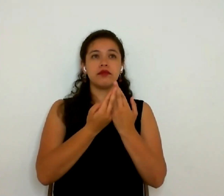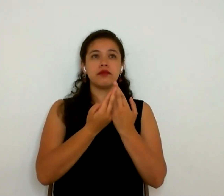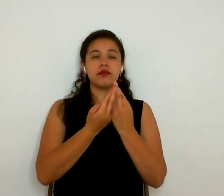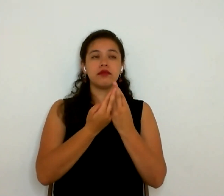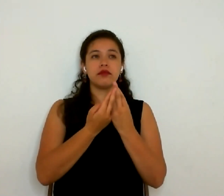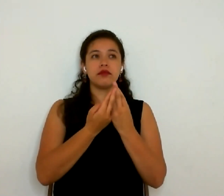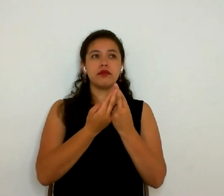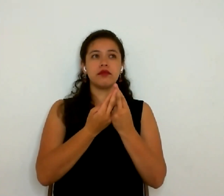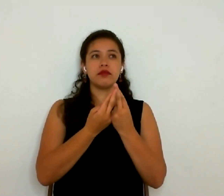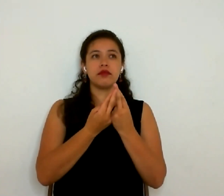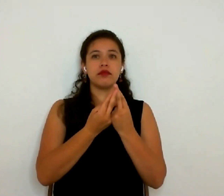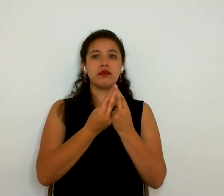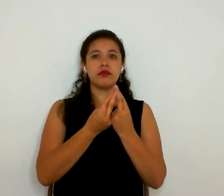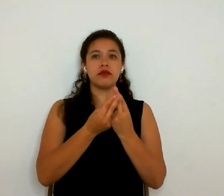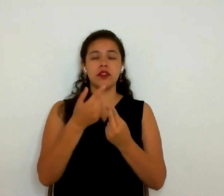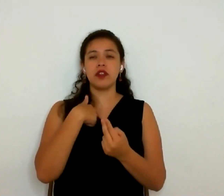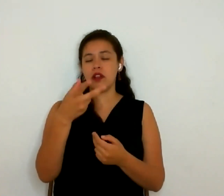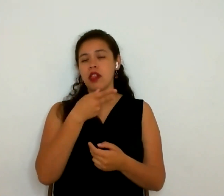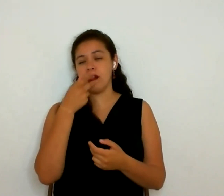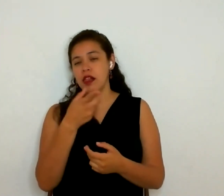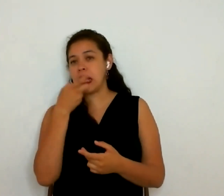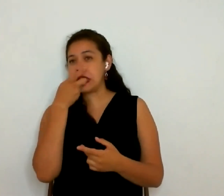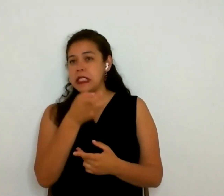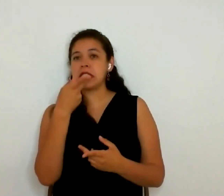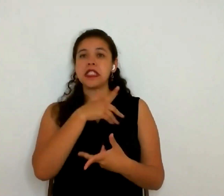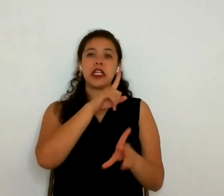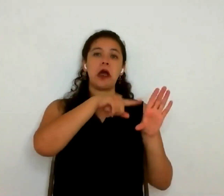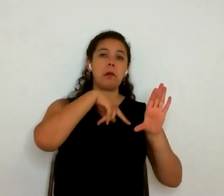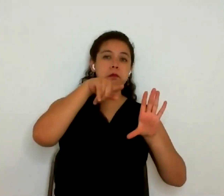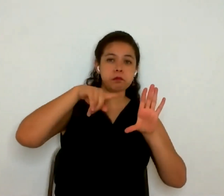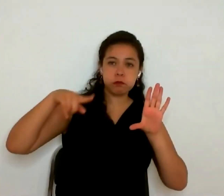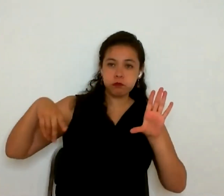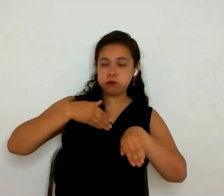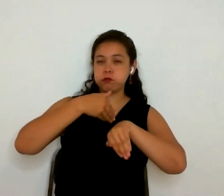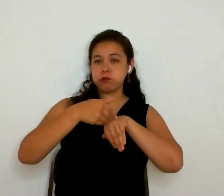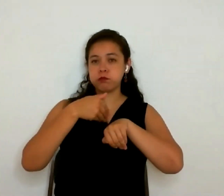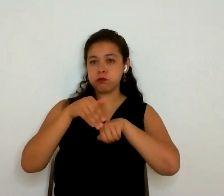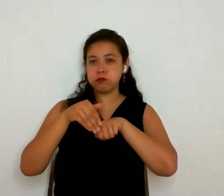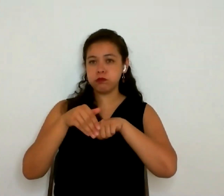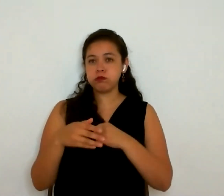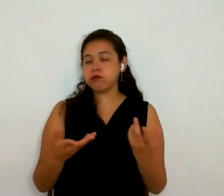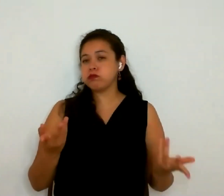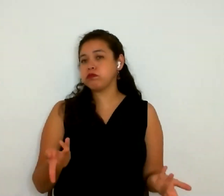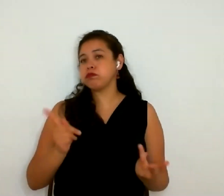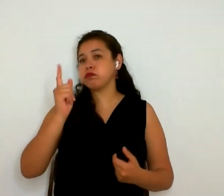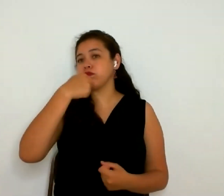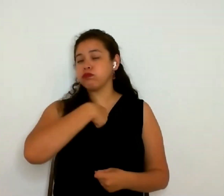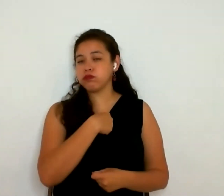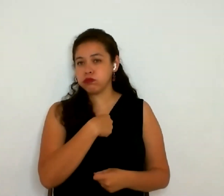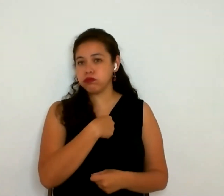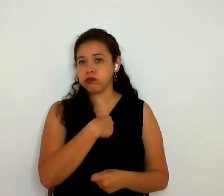yo puedo hablar decirles de las estadísticas pero yo quisiera que